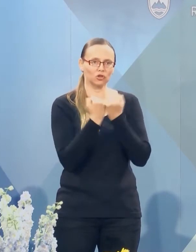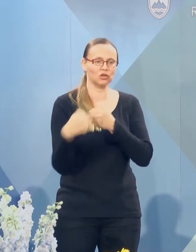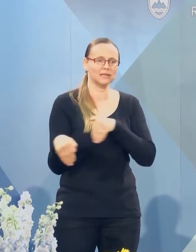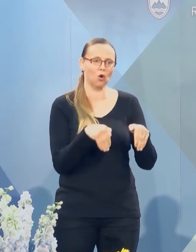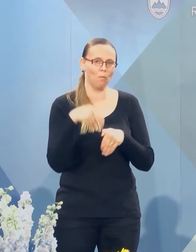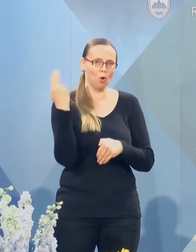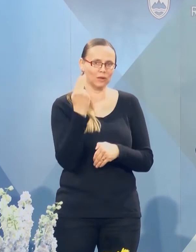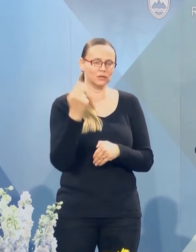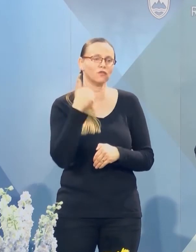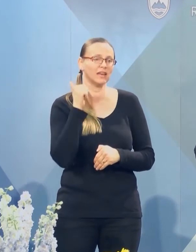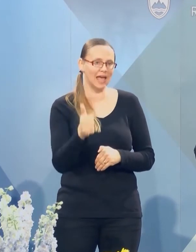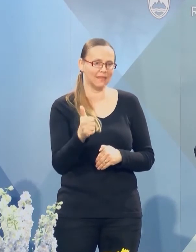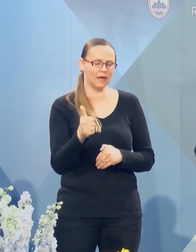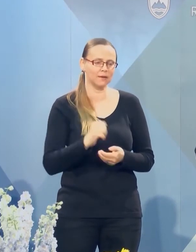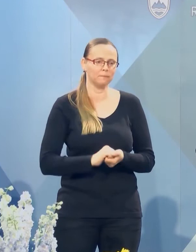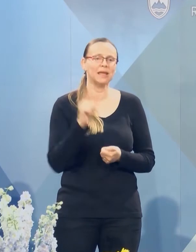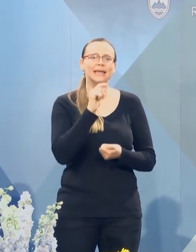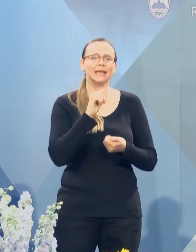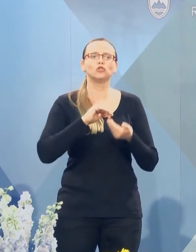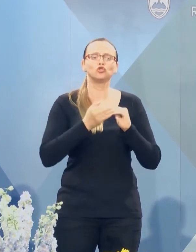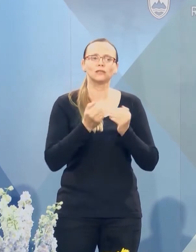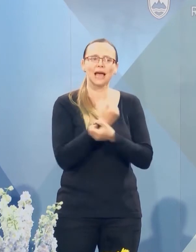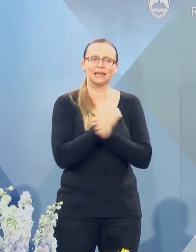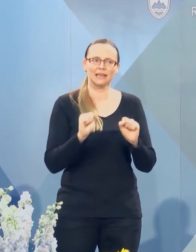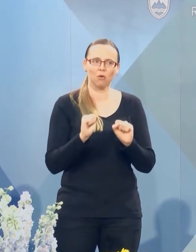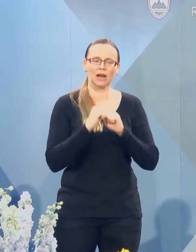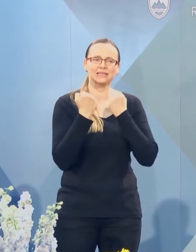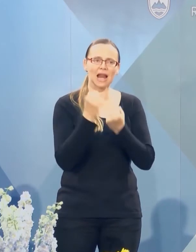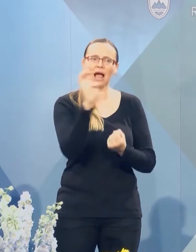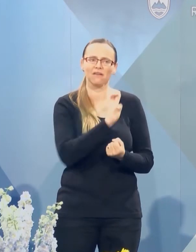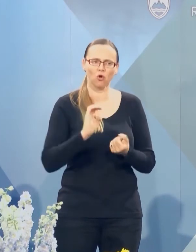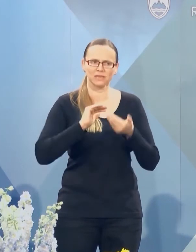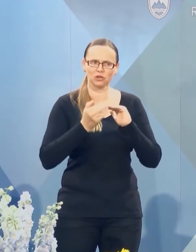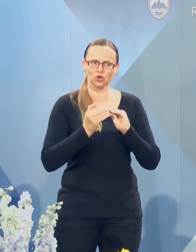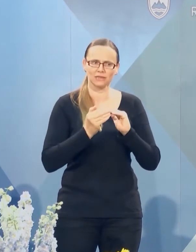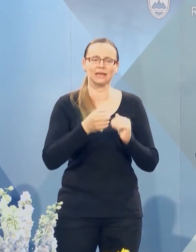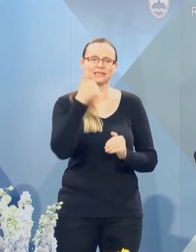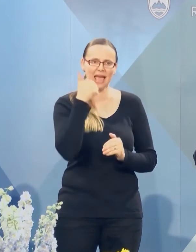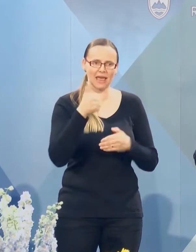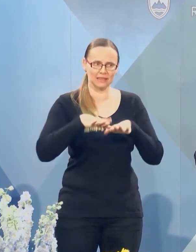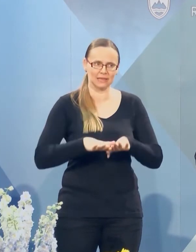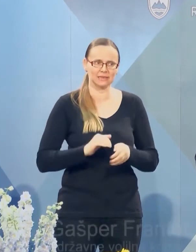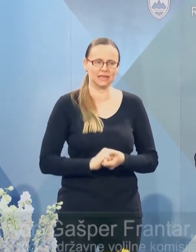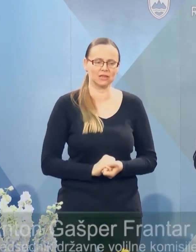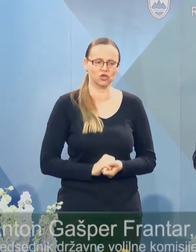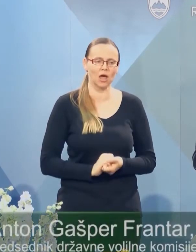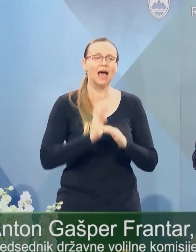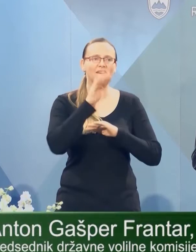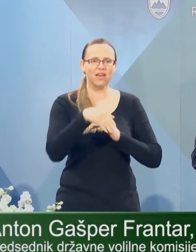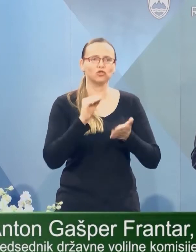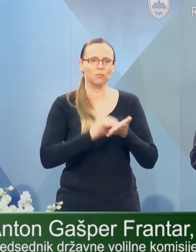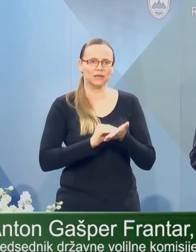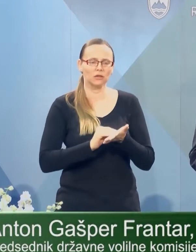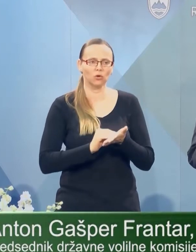Slovenija 1, in Socialni demokrati in stranka evropskih socialistov en sedež. Več podatkov